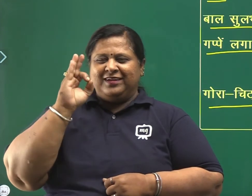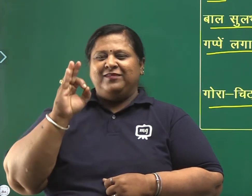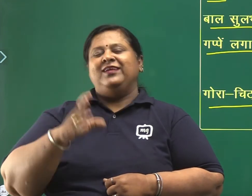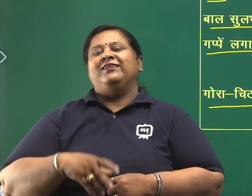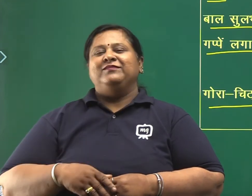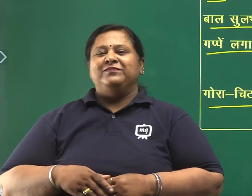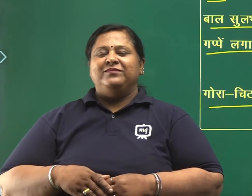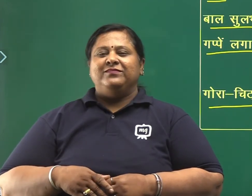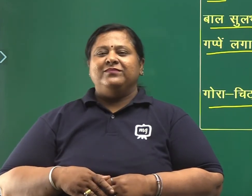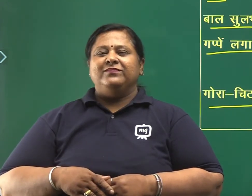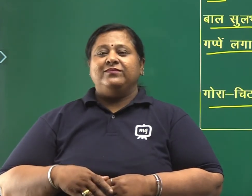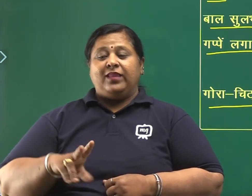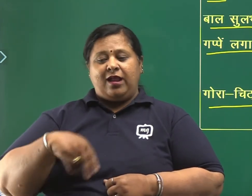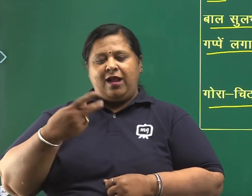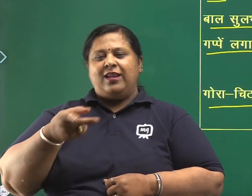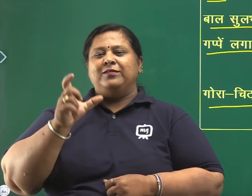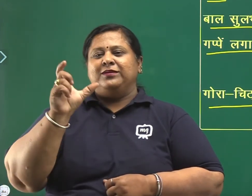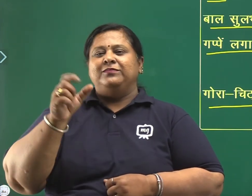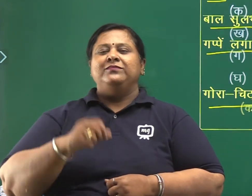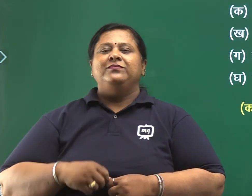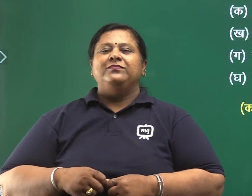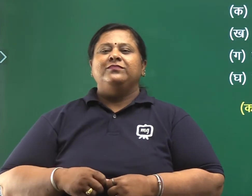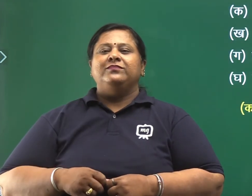वाला। आगे बढ़ते हैं बच्चों।